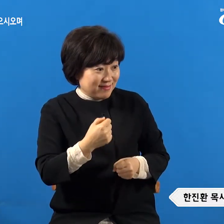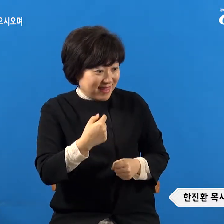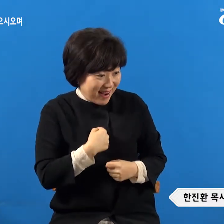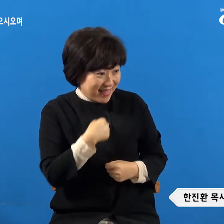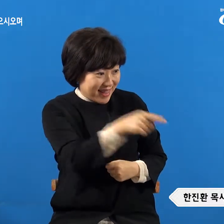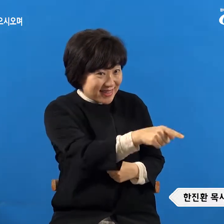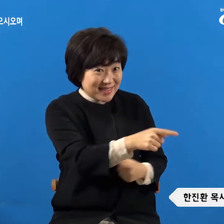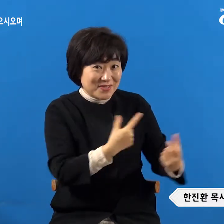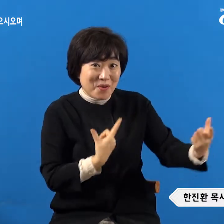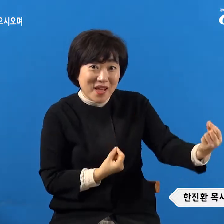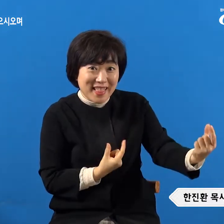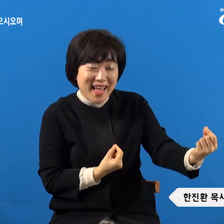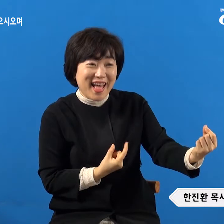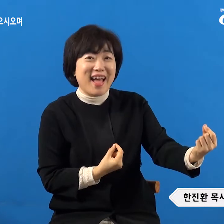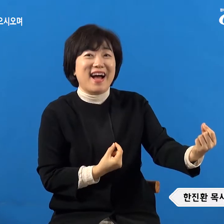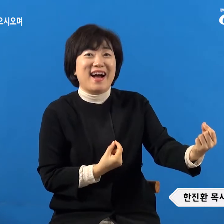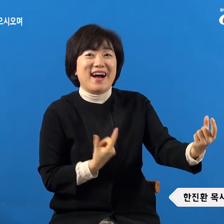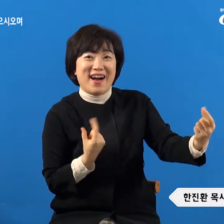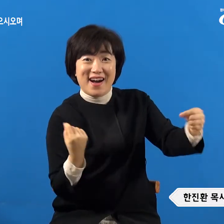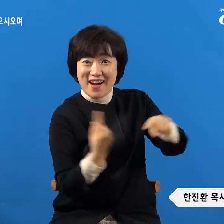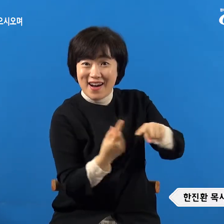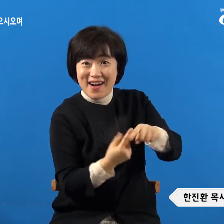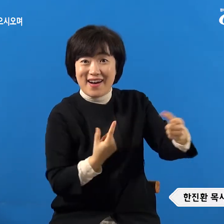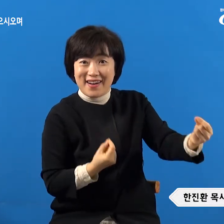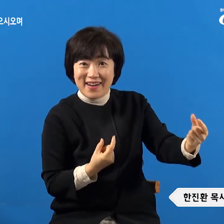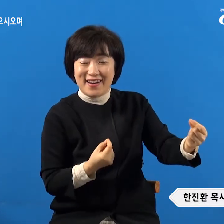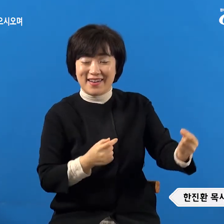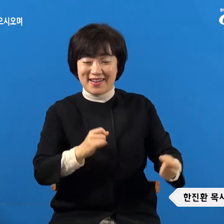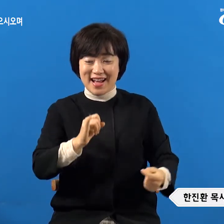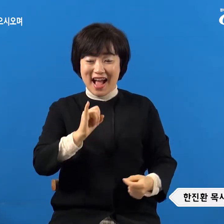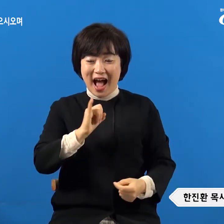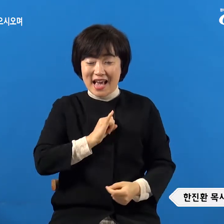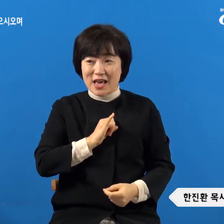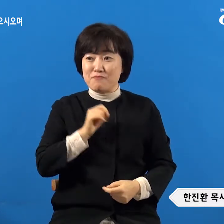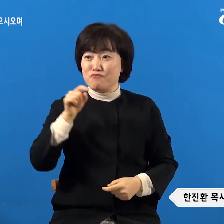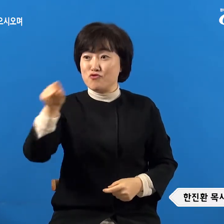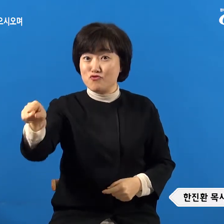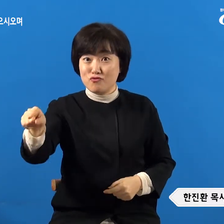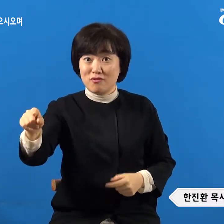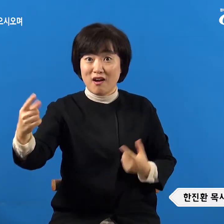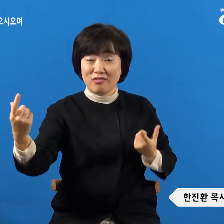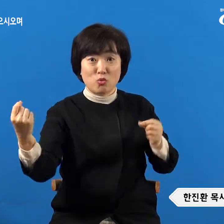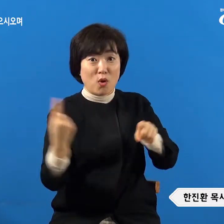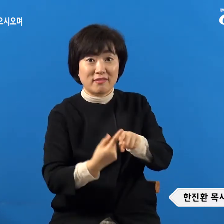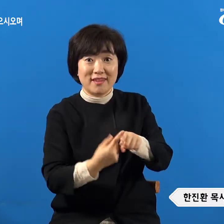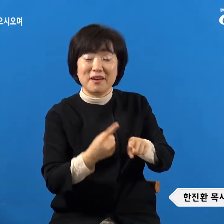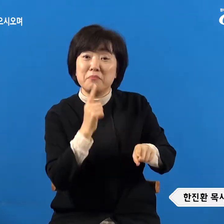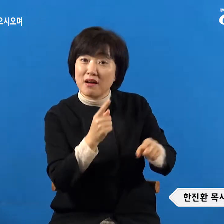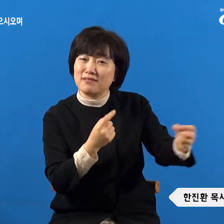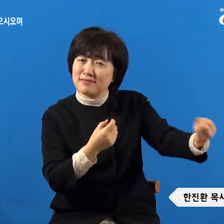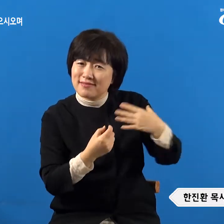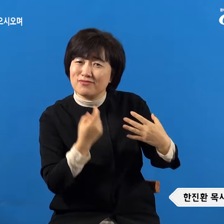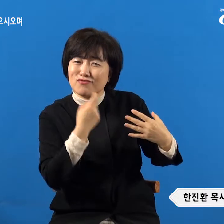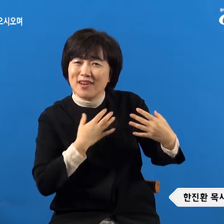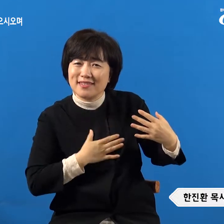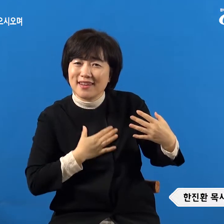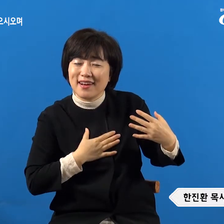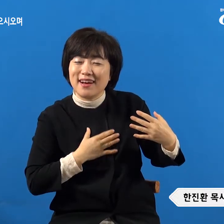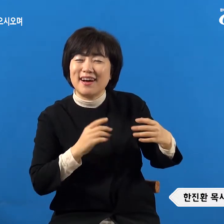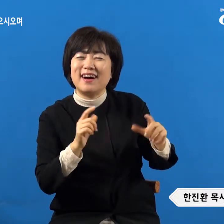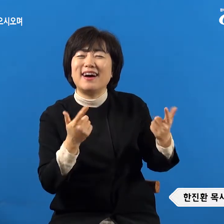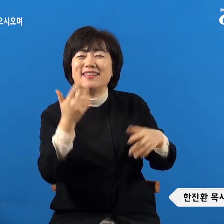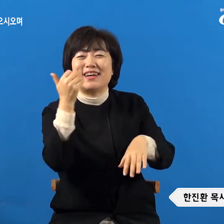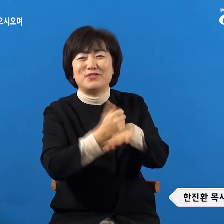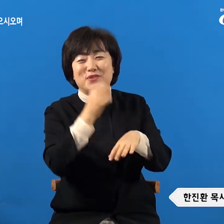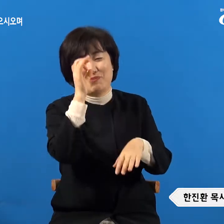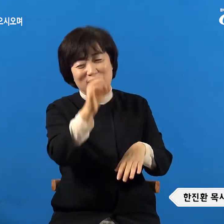내 속에 당신이 있습니다. 그래서 I am you 라고 하는 줄 알았습니다. 그런데 나중에 알고